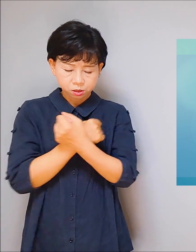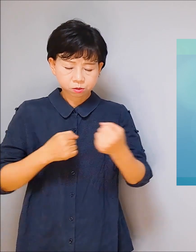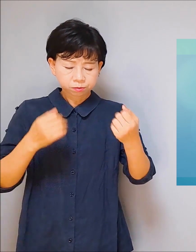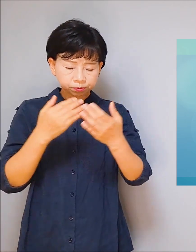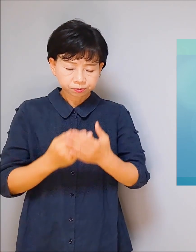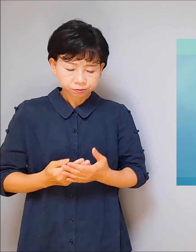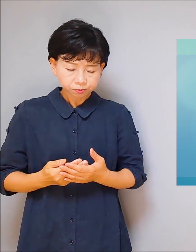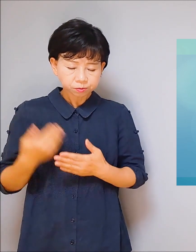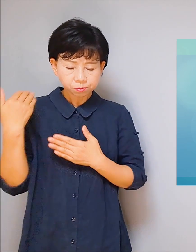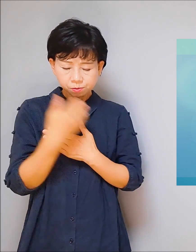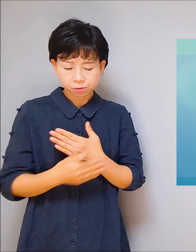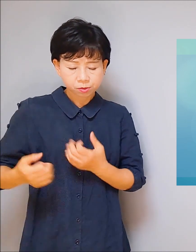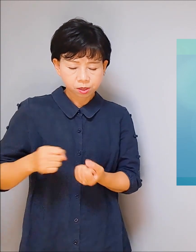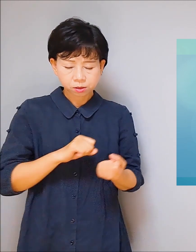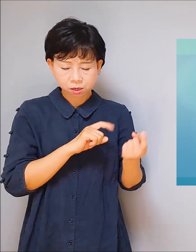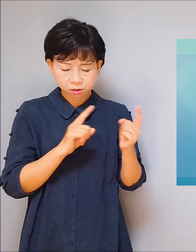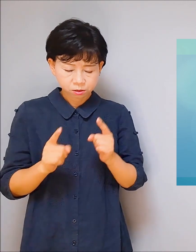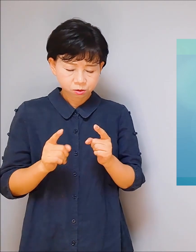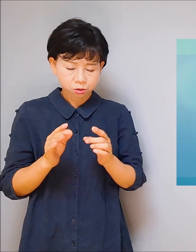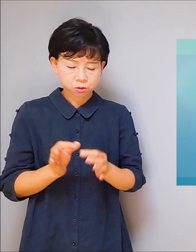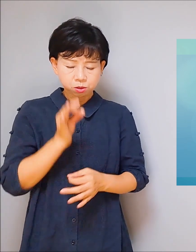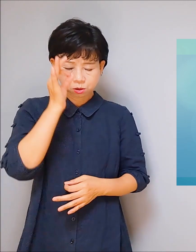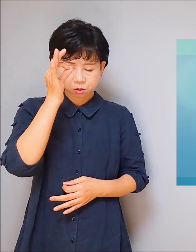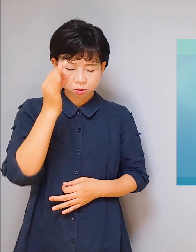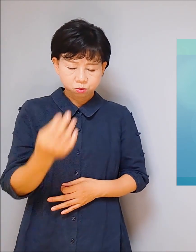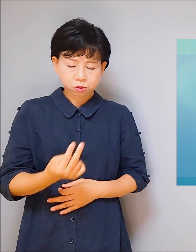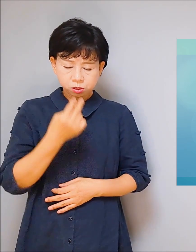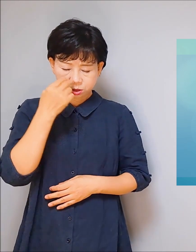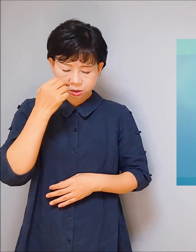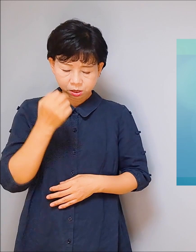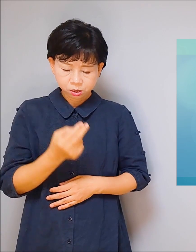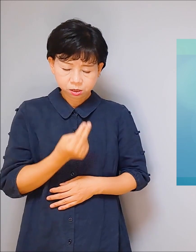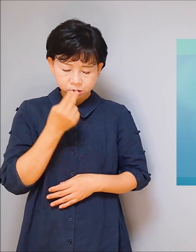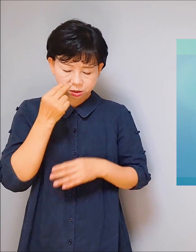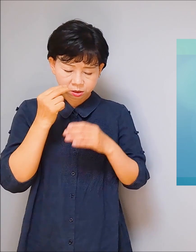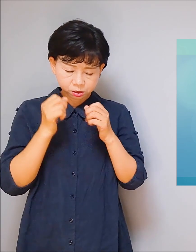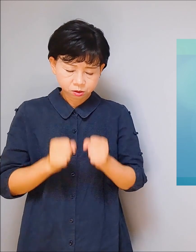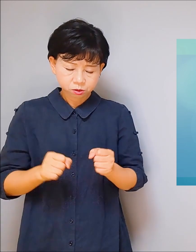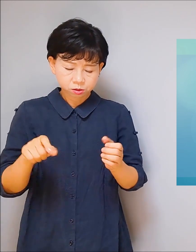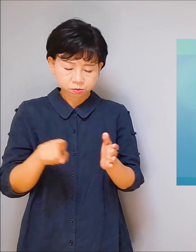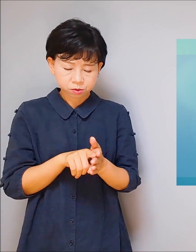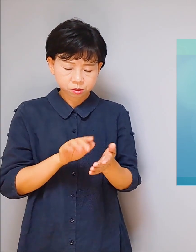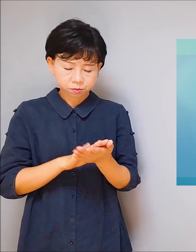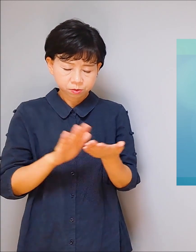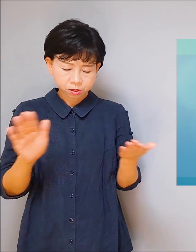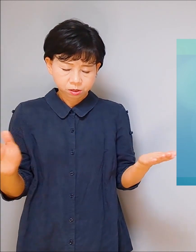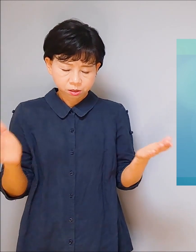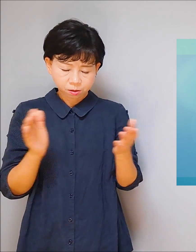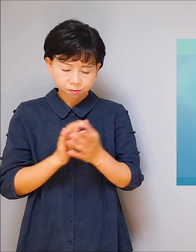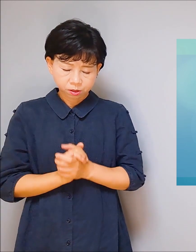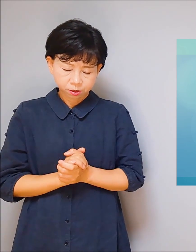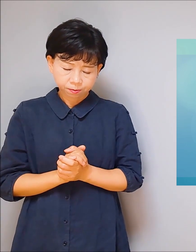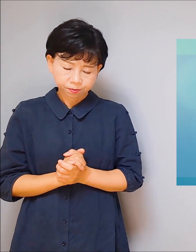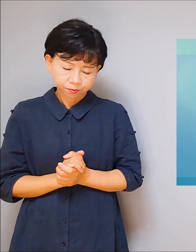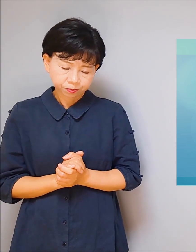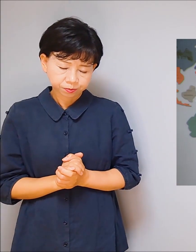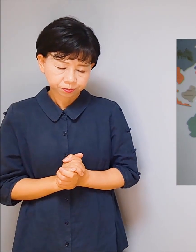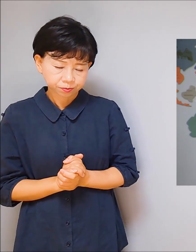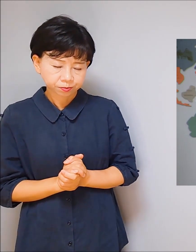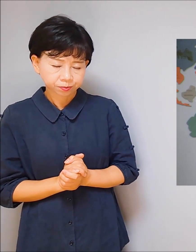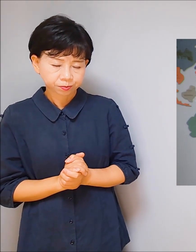사하여 주시는 것과 몸이 다시 사는 것과 영원히 사는 것을 믿사옵나이다.